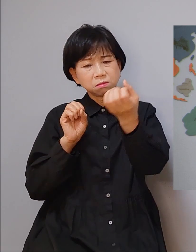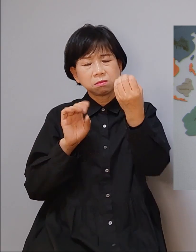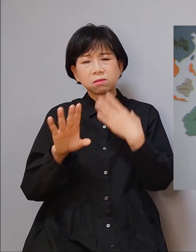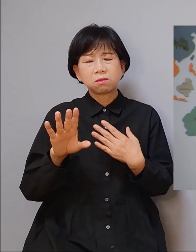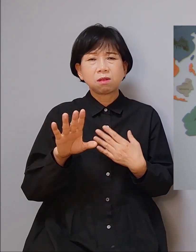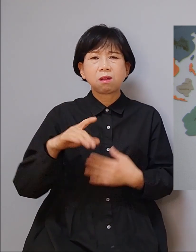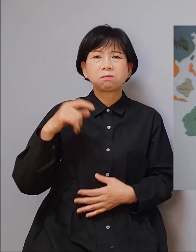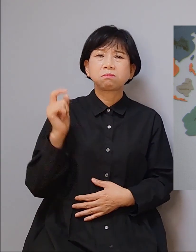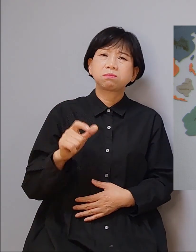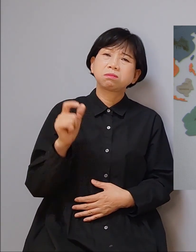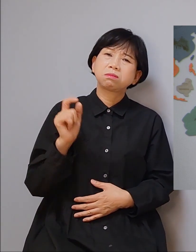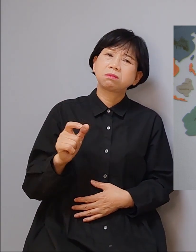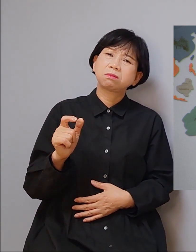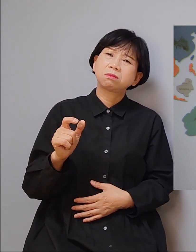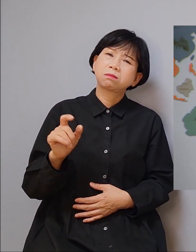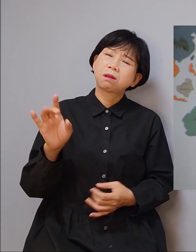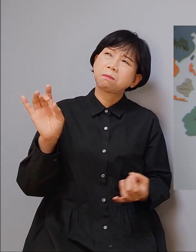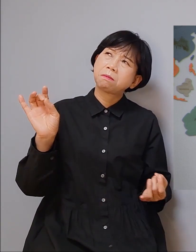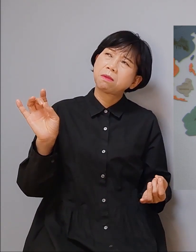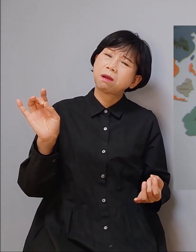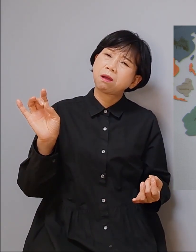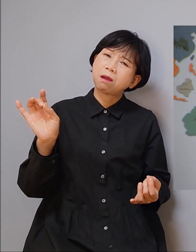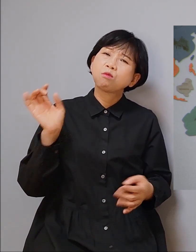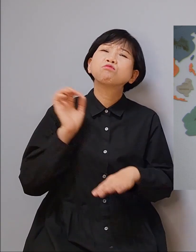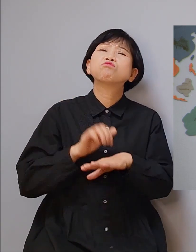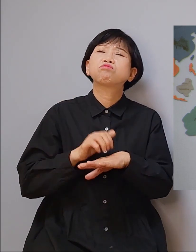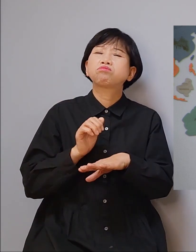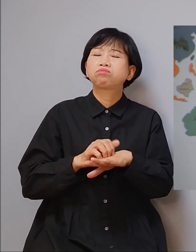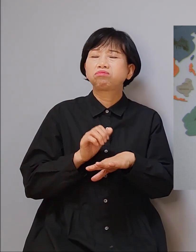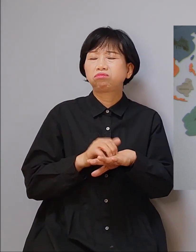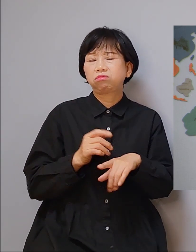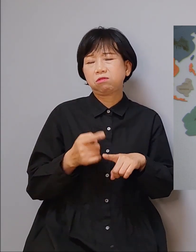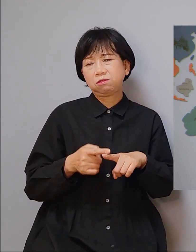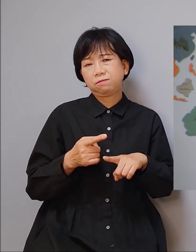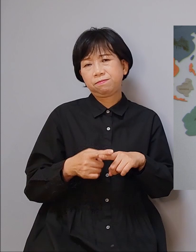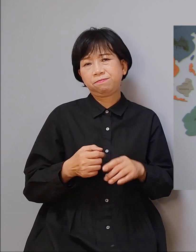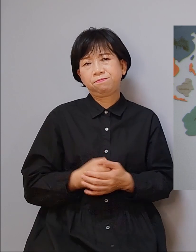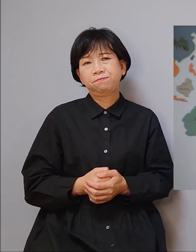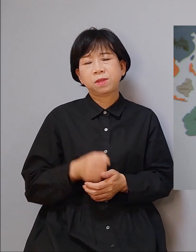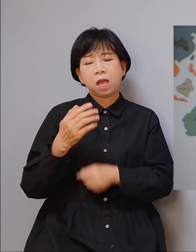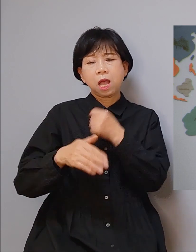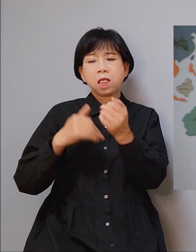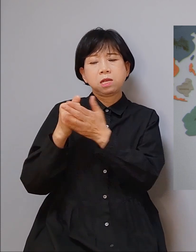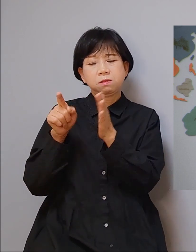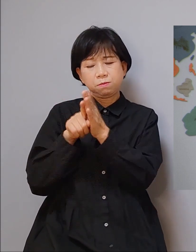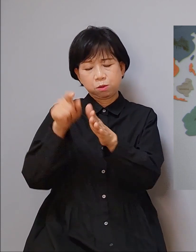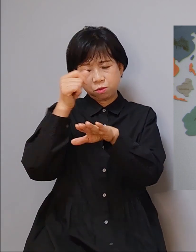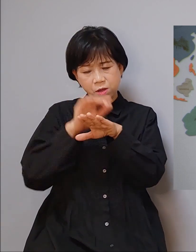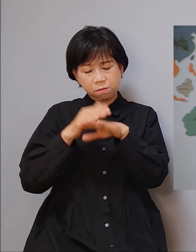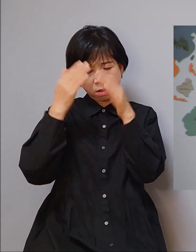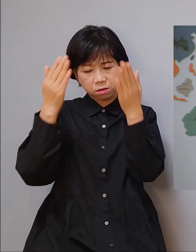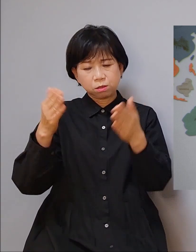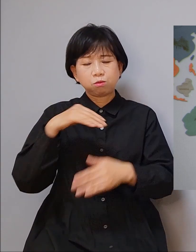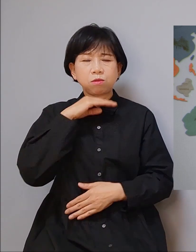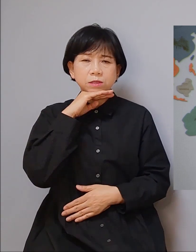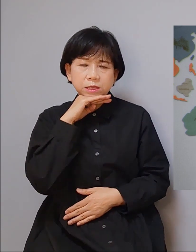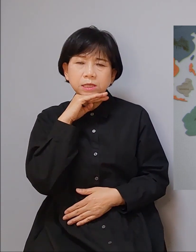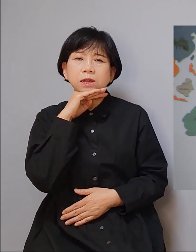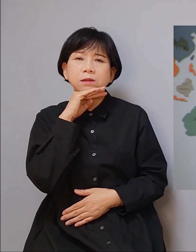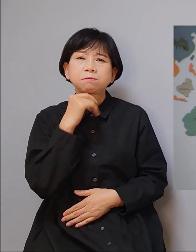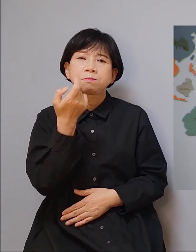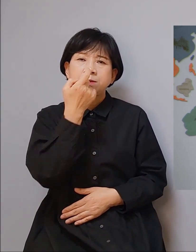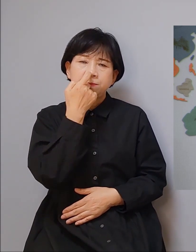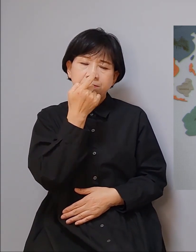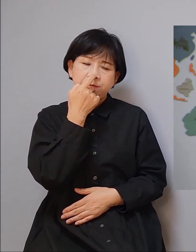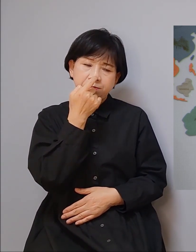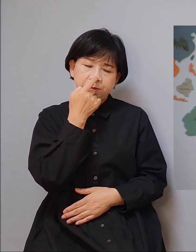없으시는 것 같아요. 여러분, 이것도 훈련입니다. 성도 여러분, 그래도 하나님을 믿고 예배하며 기다리는 법을 잘 배우실